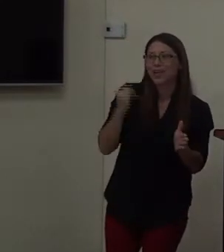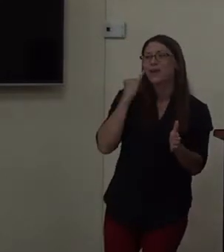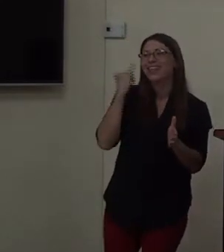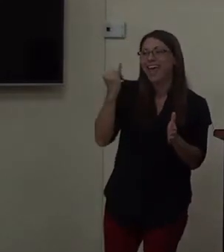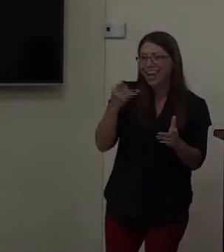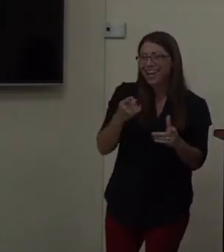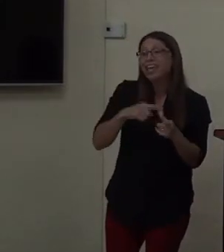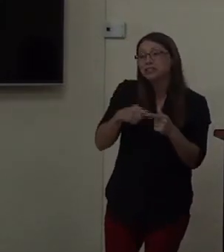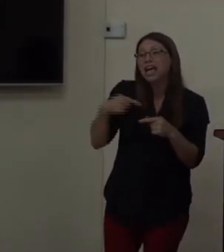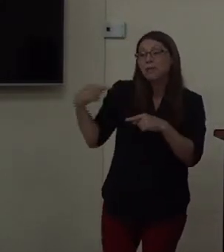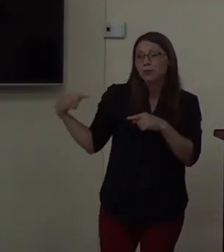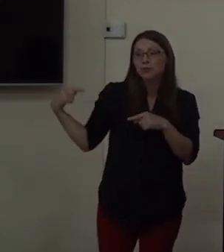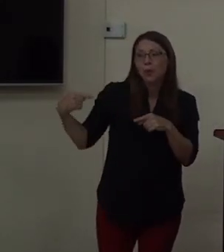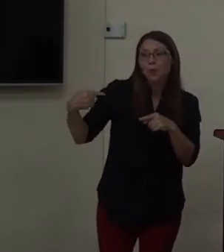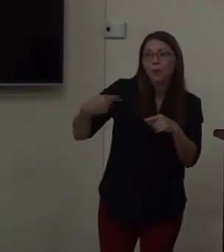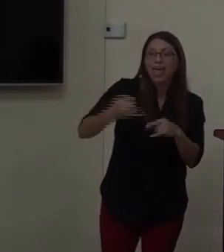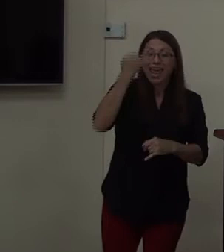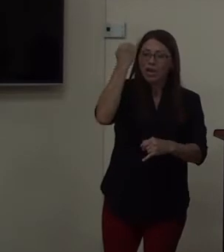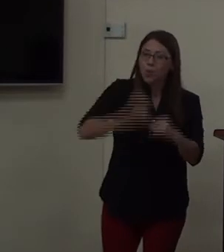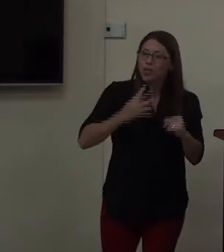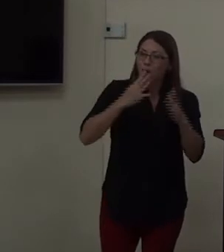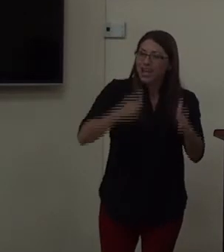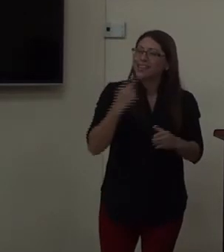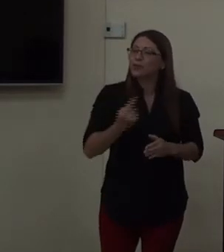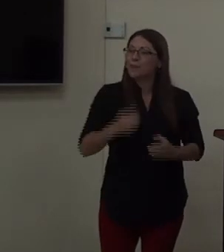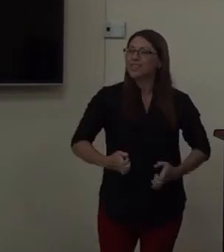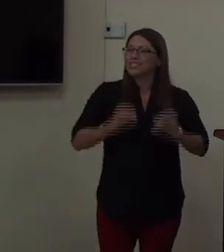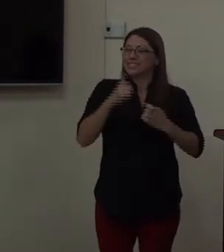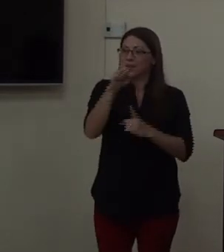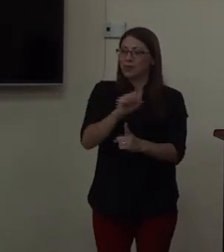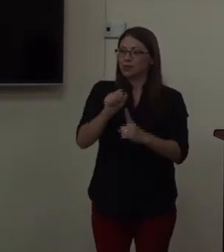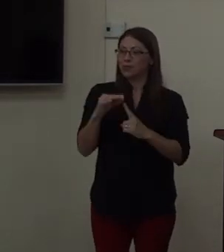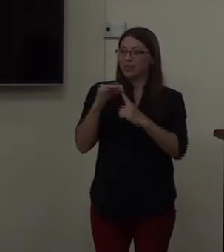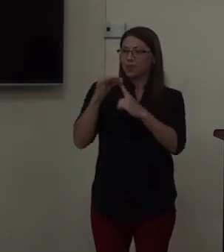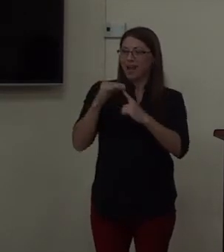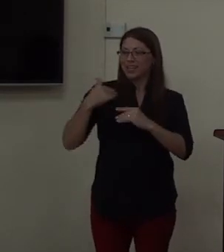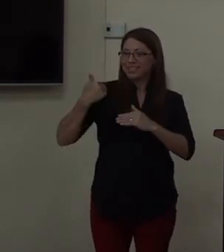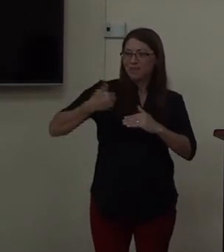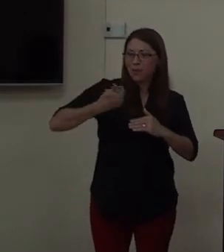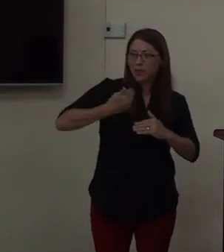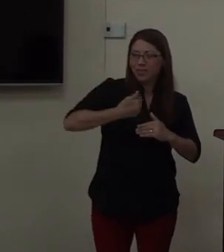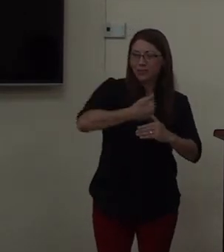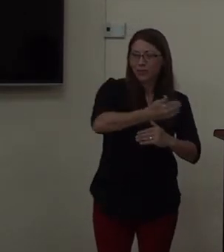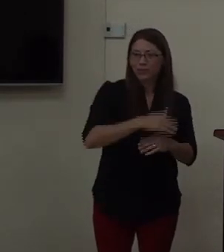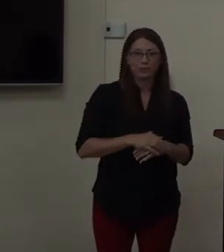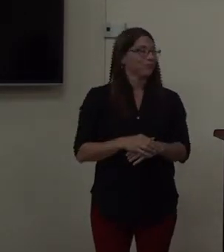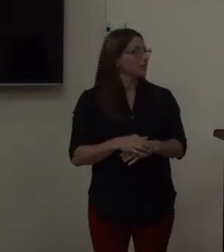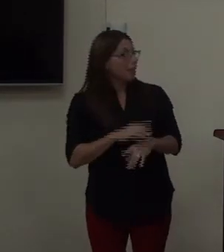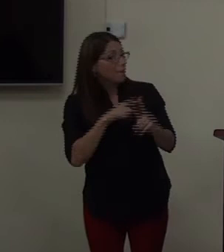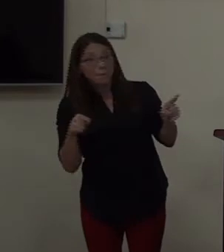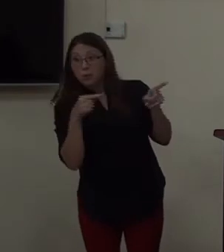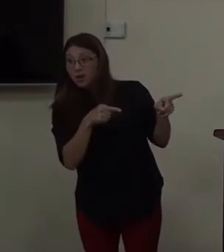¿verdad? Entonces, el último hablante solo existe en una situación particular y se va moviendo. Pero bueno, esa es